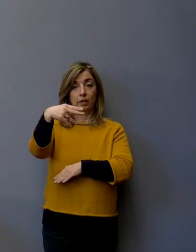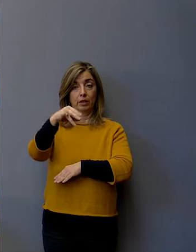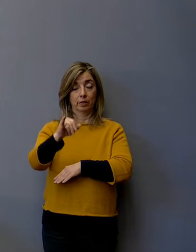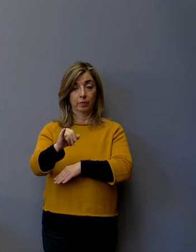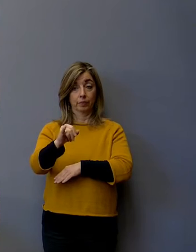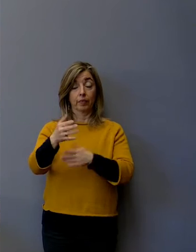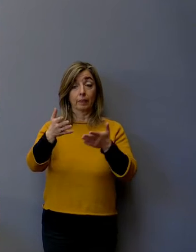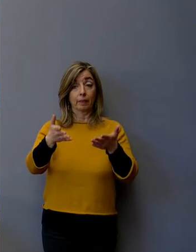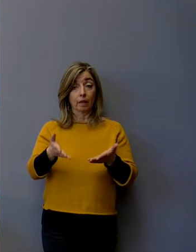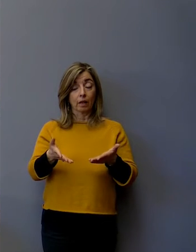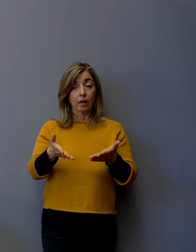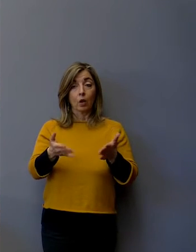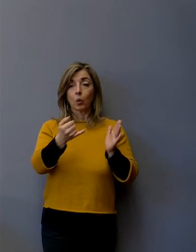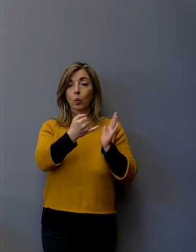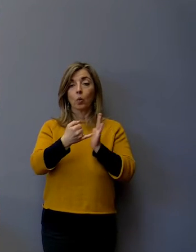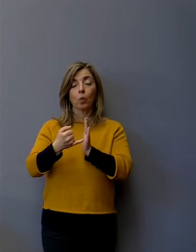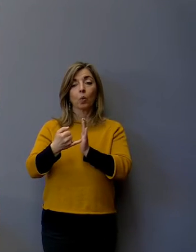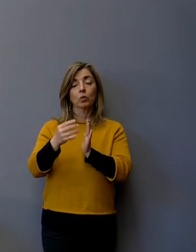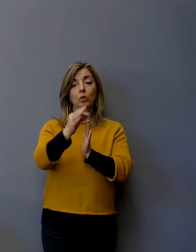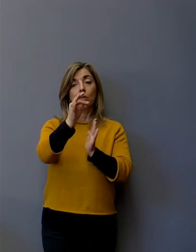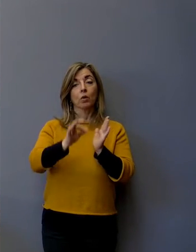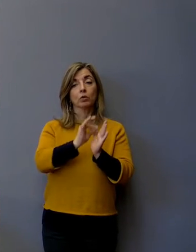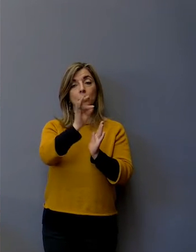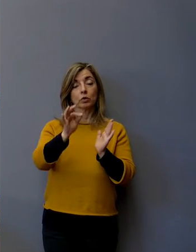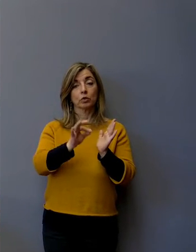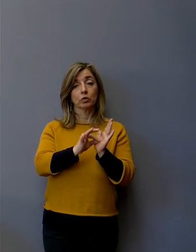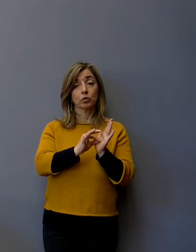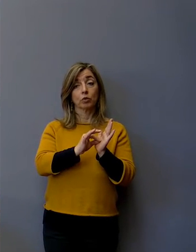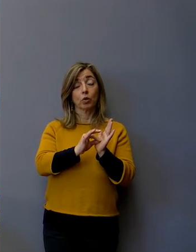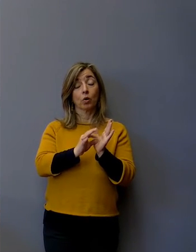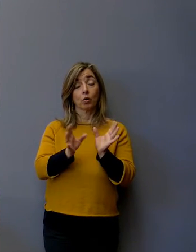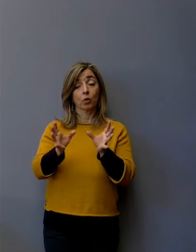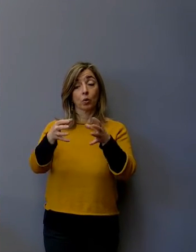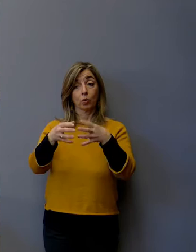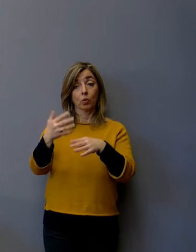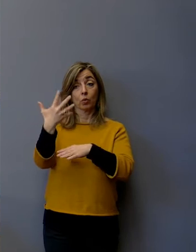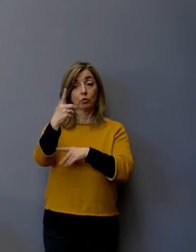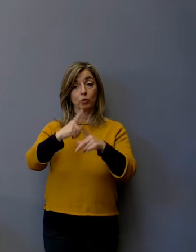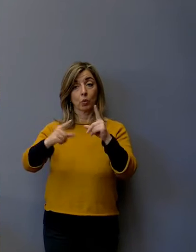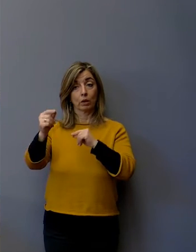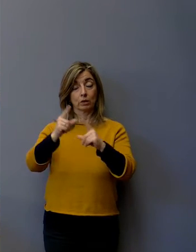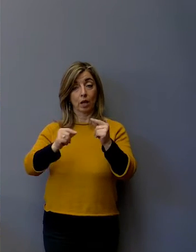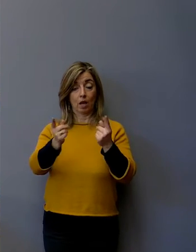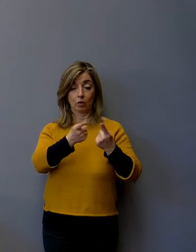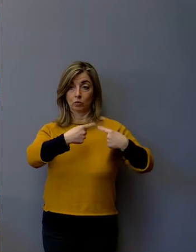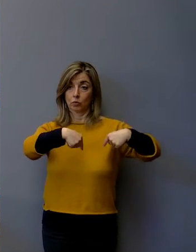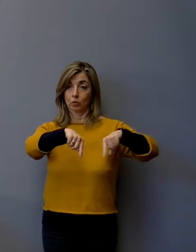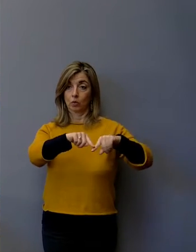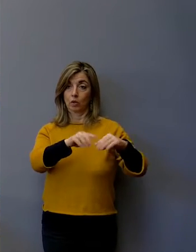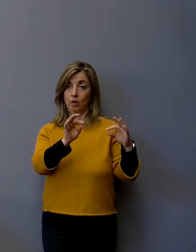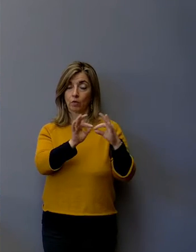votazione ora l'ultimo ordine del giorno che residua del movimento 5 stelle con parere favorevole della giunta al numero